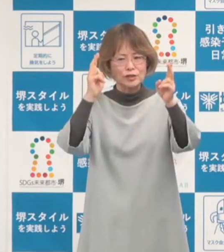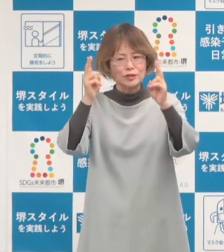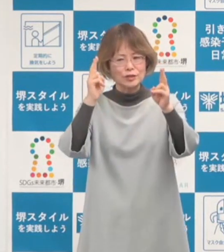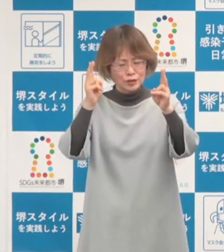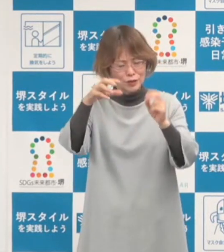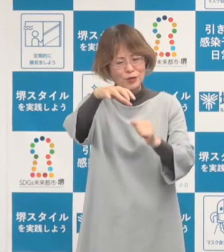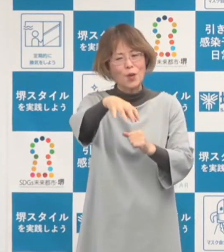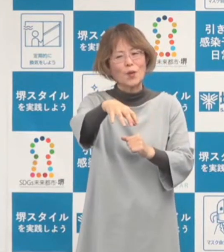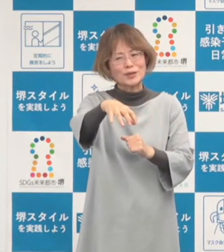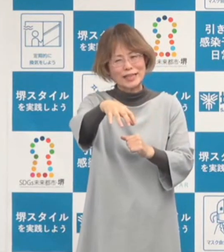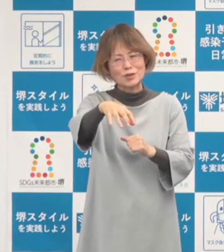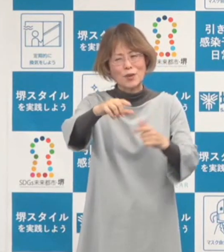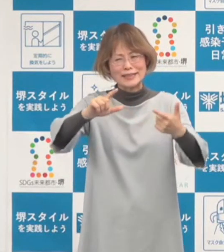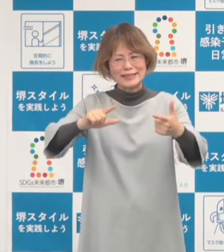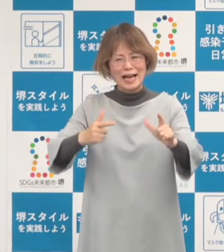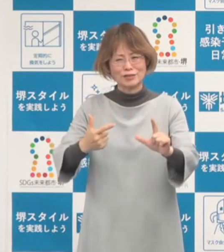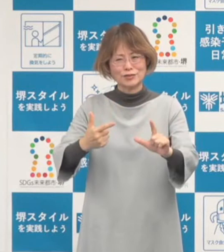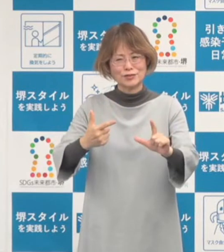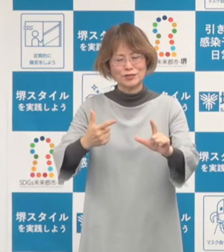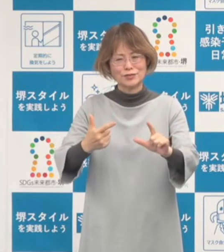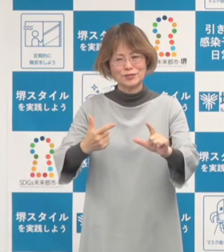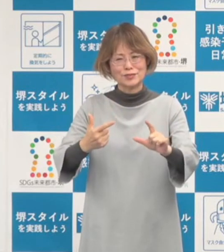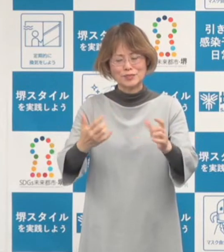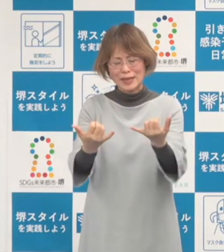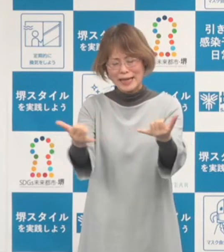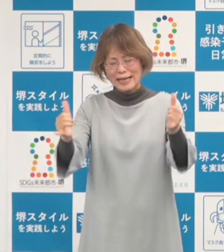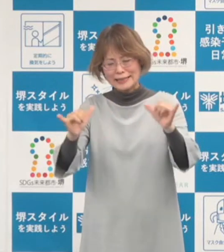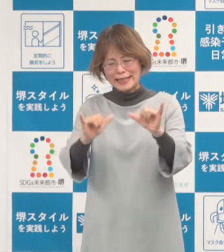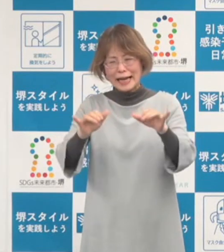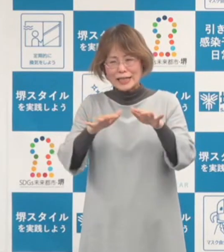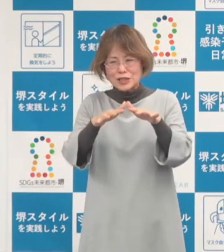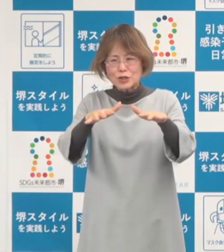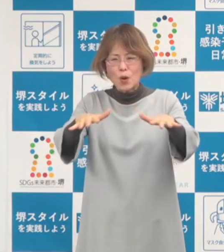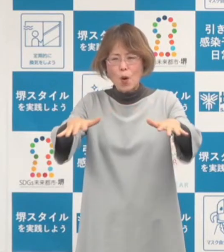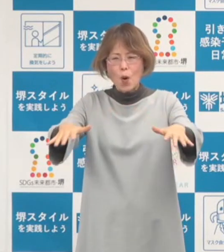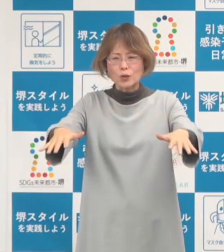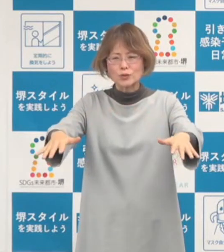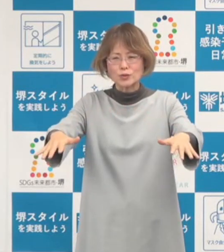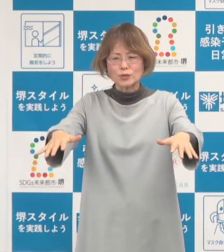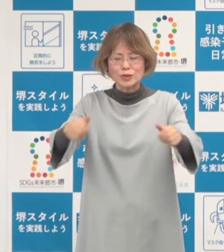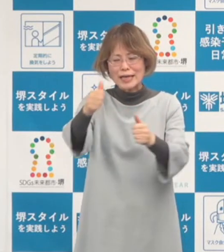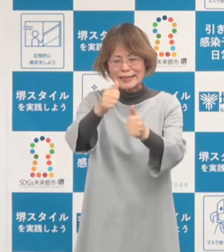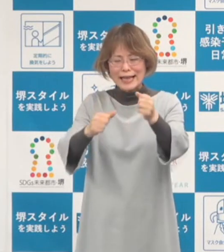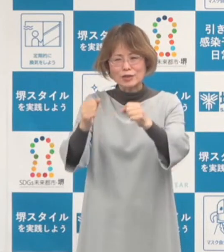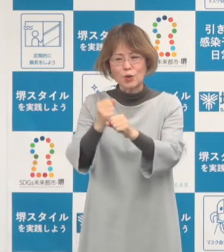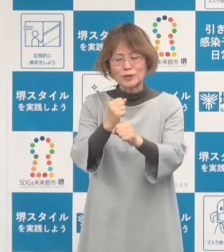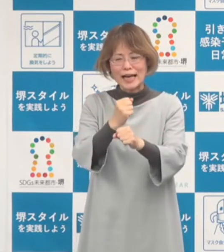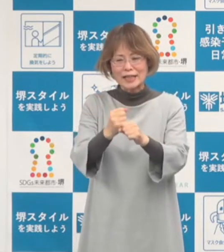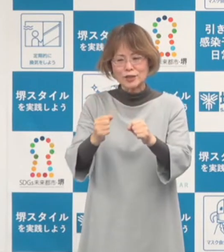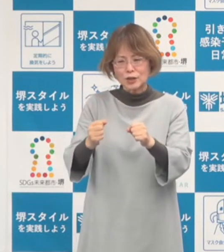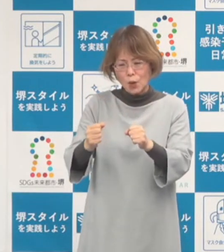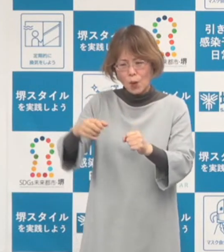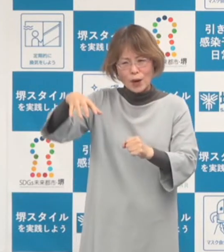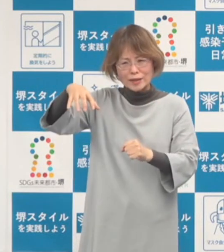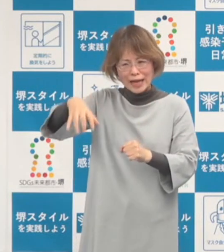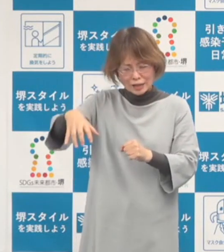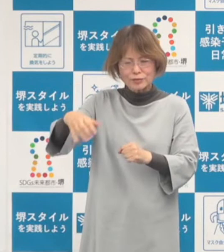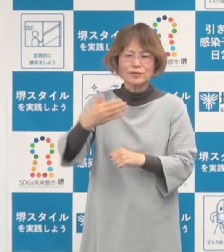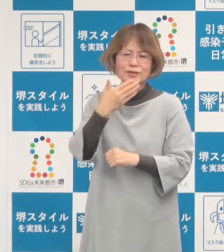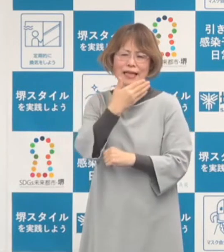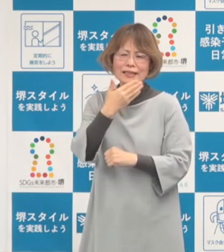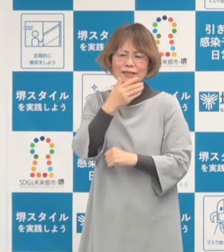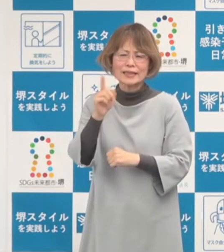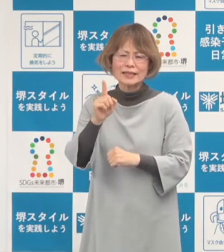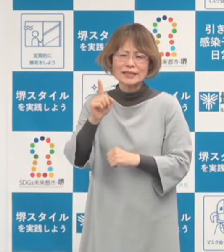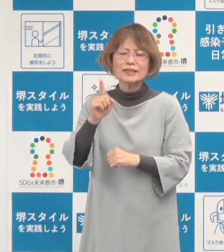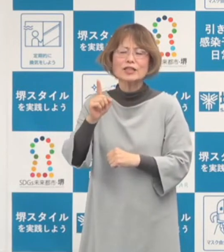の問題であって、世の中に広く伝統産業の価値を、意味を示したいという意図からは